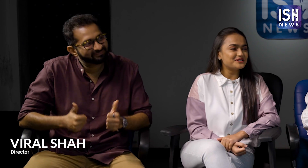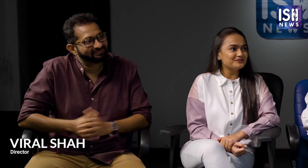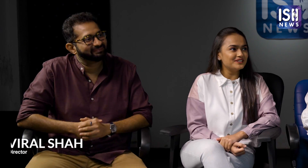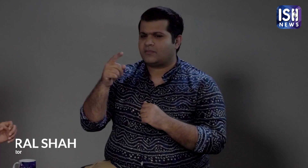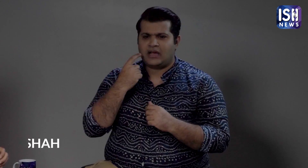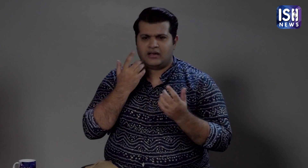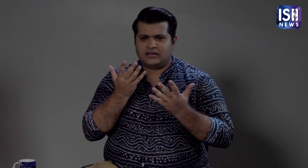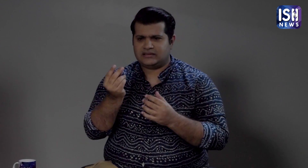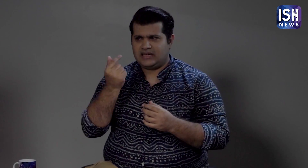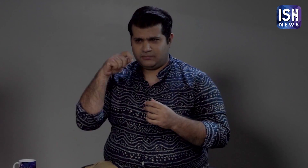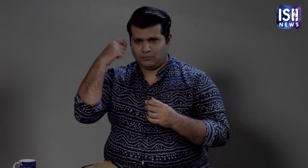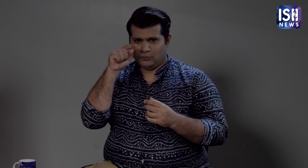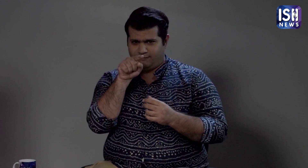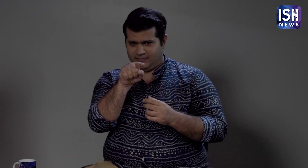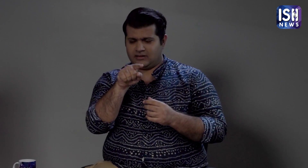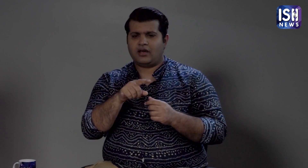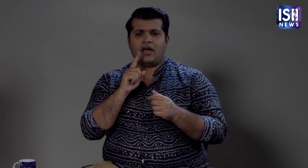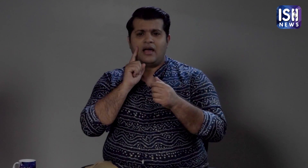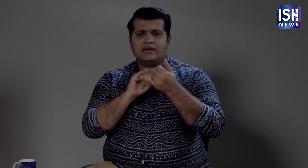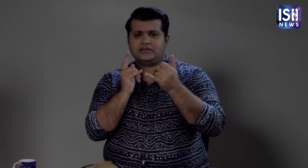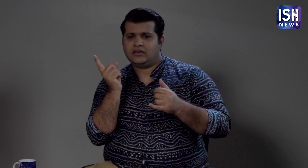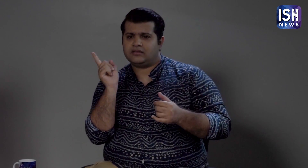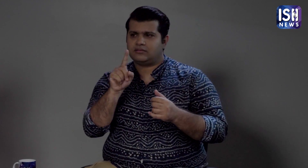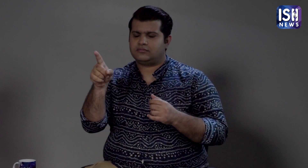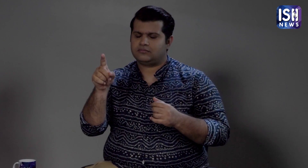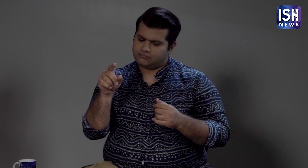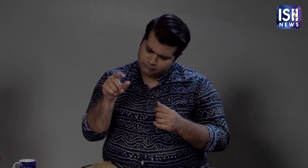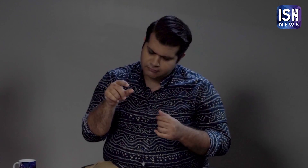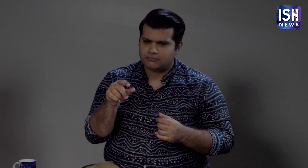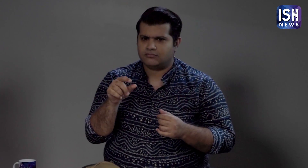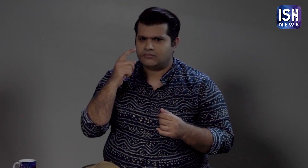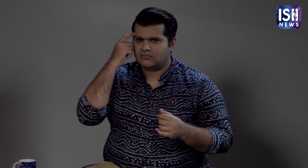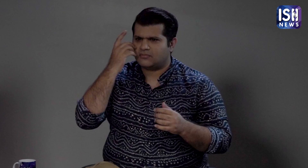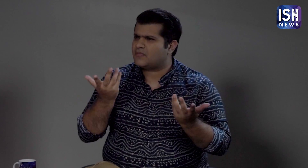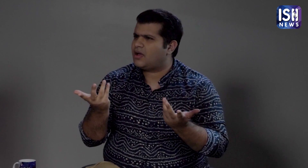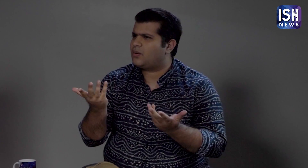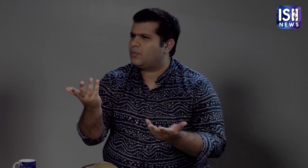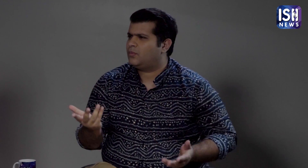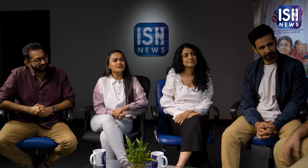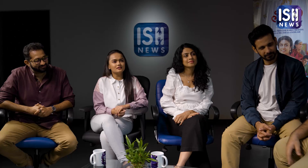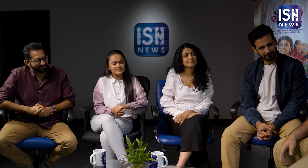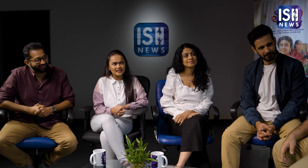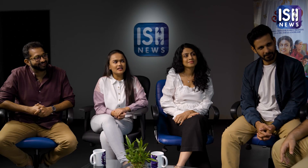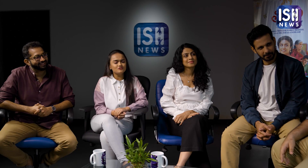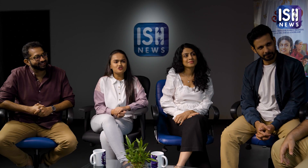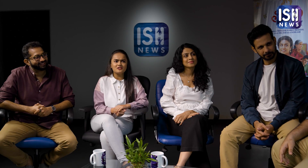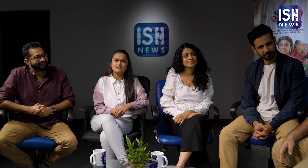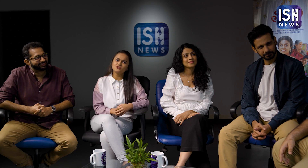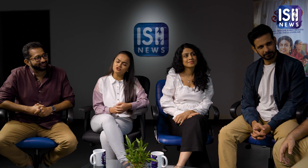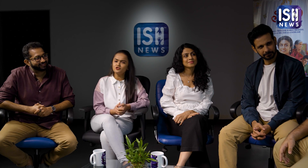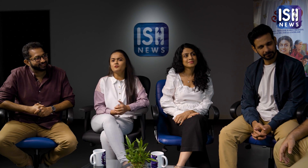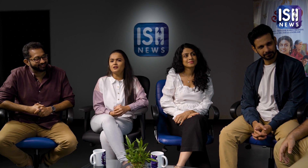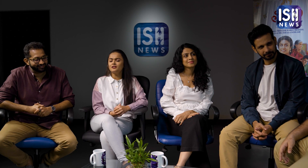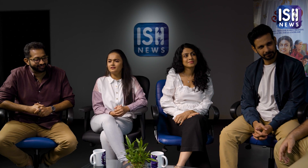है, मिस्टर वीरेल शाह। कच्छ एक्सप्रेस जो मूवी है उसमें आपने कैसे हाँ बोला कि साइन